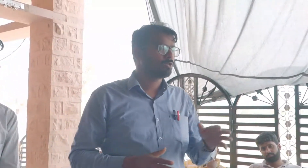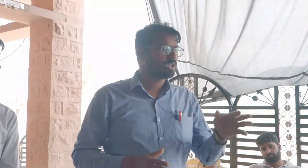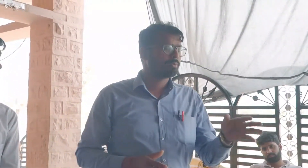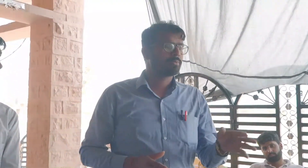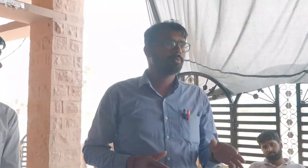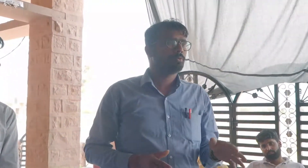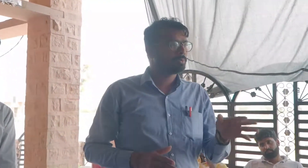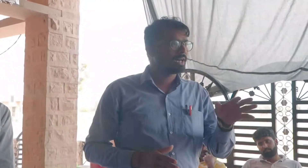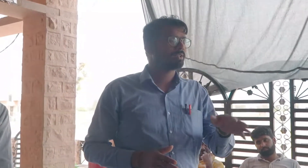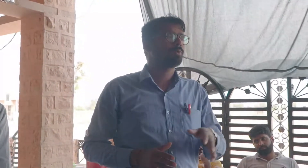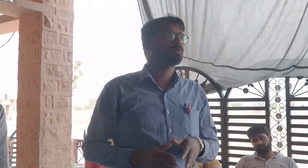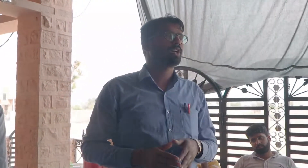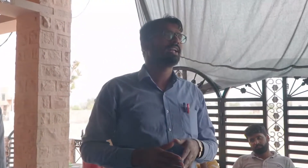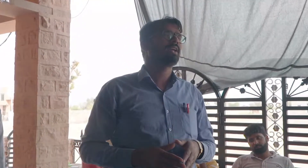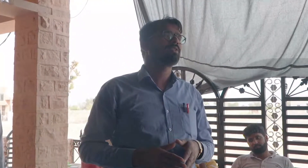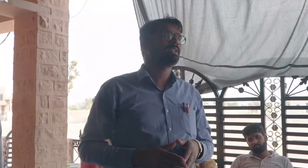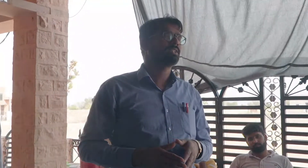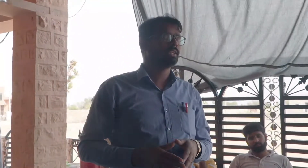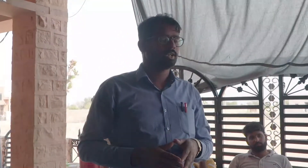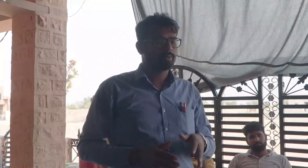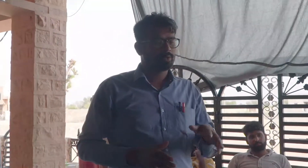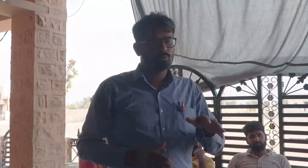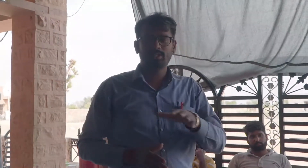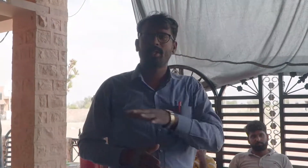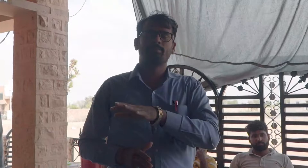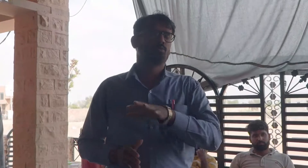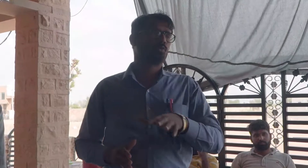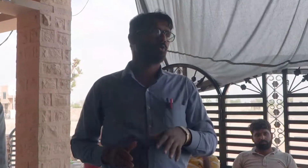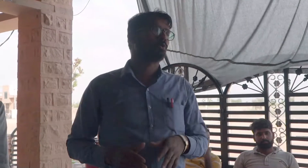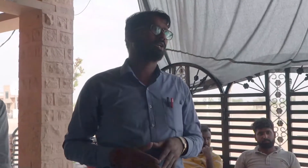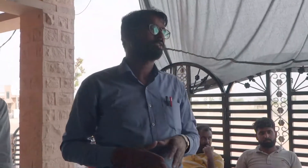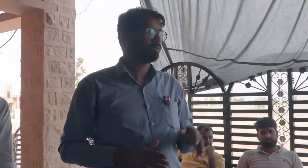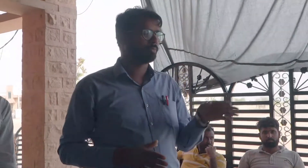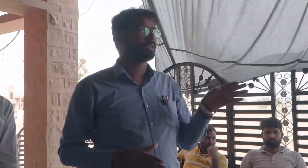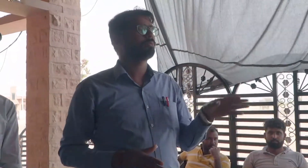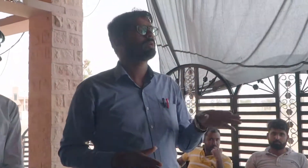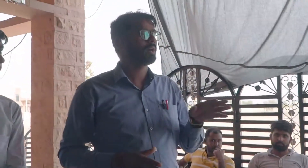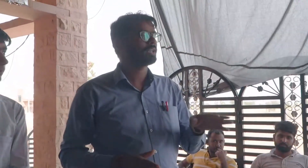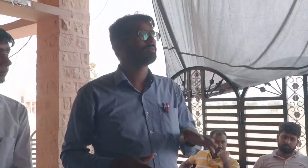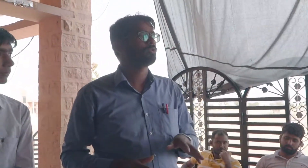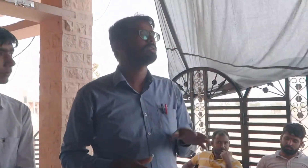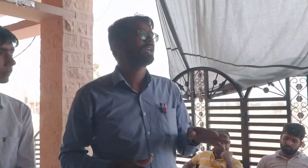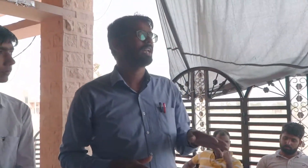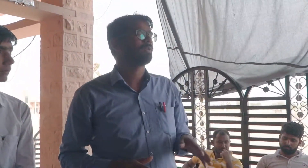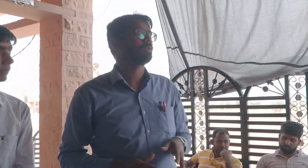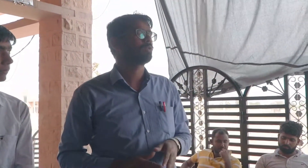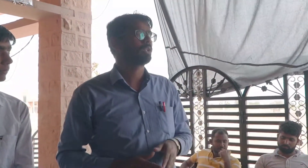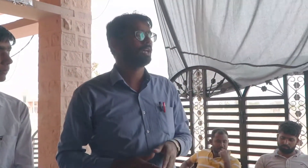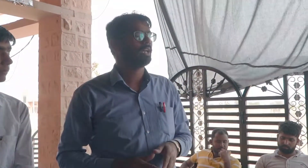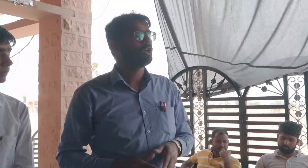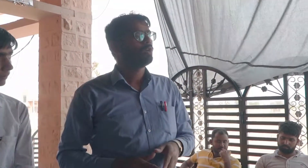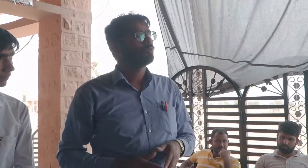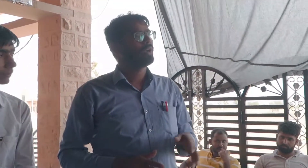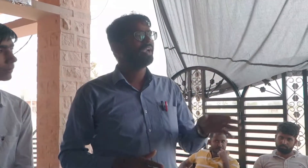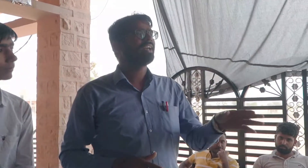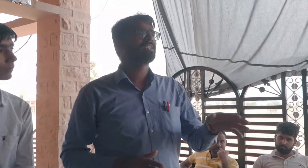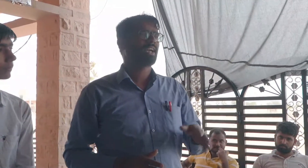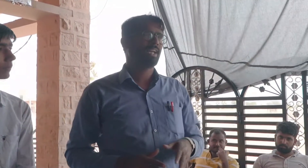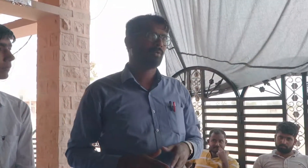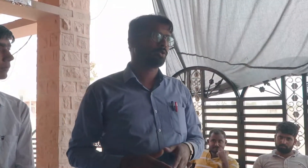दुनिया भर में पूरे भारत में जो साइन लैंग्वेज चलती है हमारी, वही सारे बच्चों को यूज होता है। मतलब पूरे भारत में जो भी साइन लैंग्वेज यूज होता है वो इंडियन साइन लैंग्वेज यूज